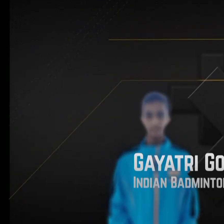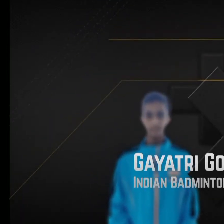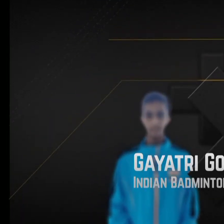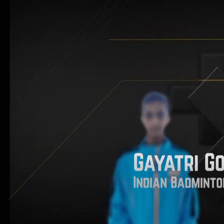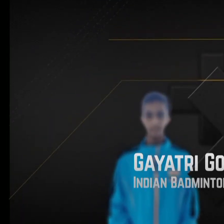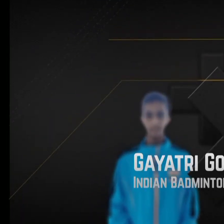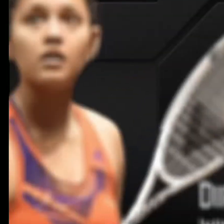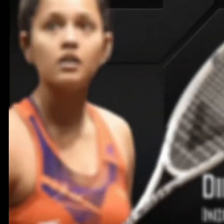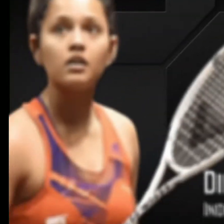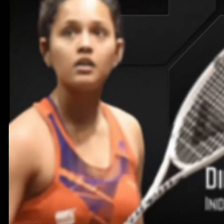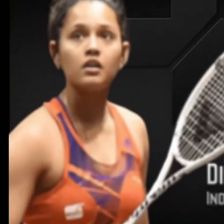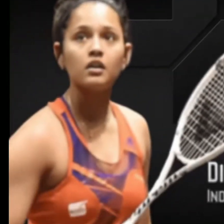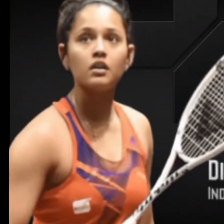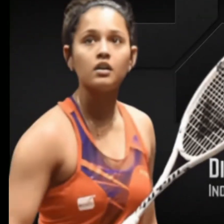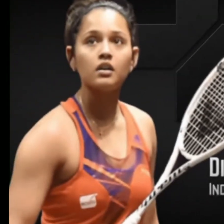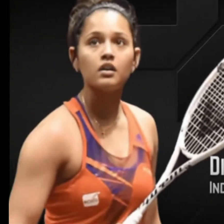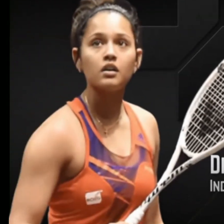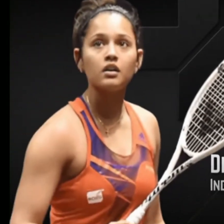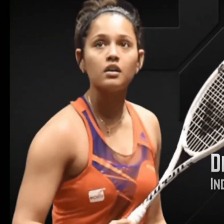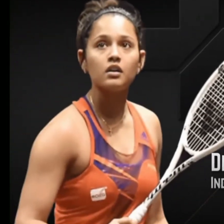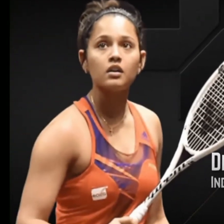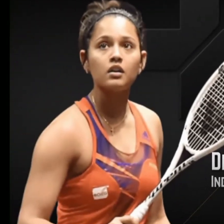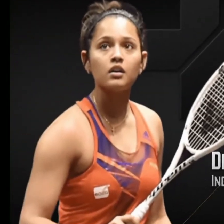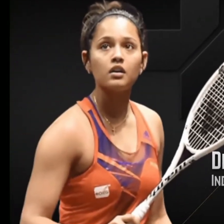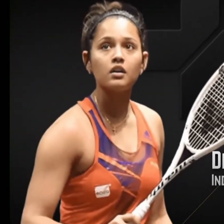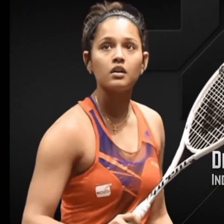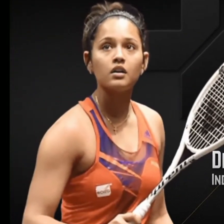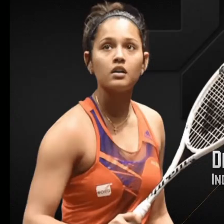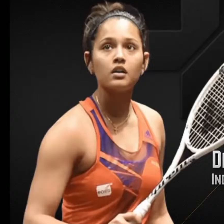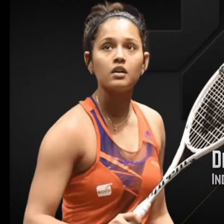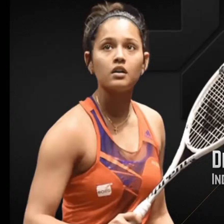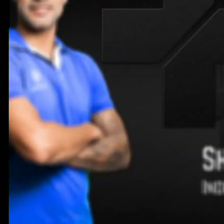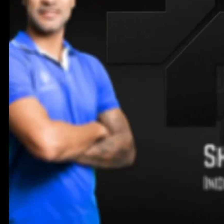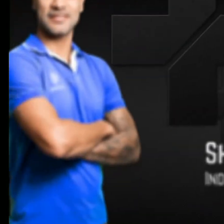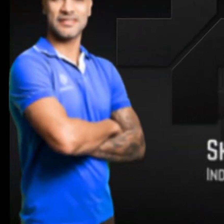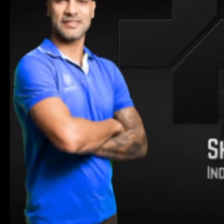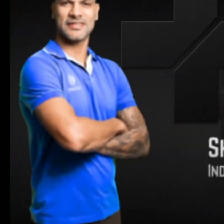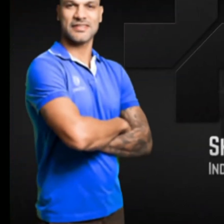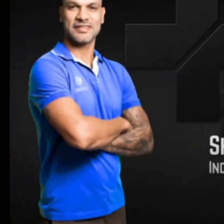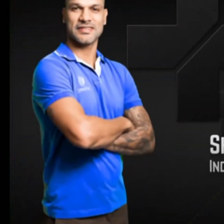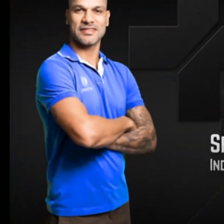कोई मन चाहा केंद्र चुने आ